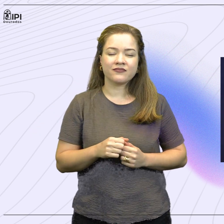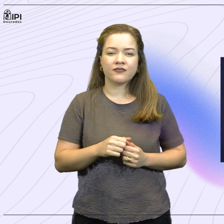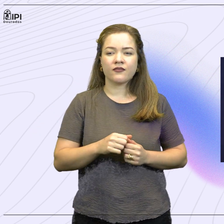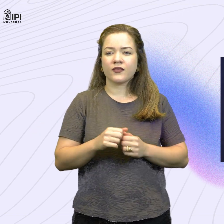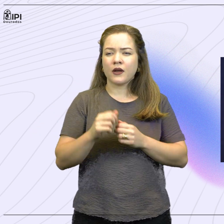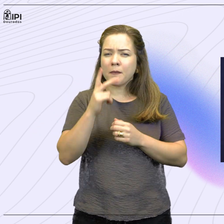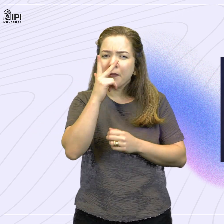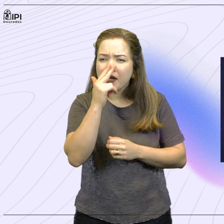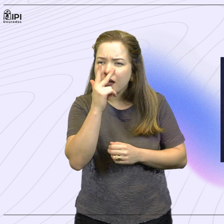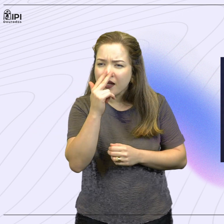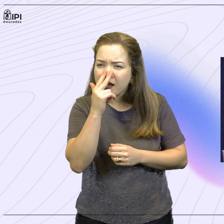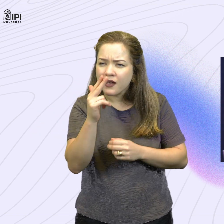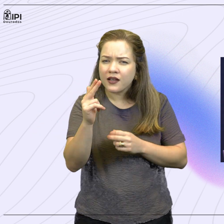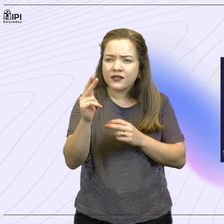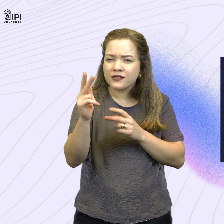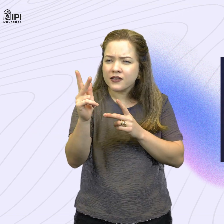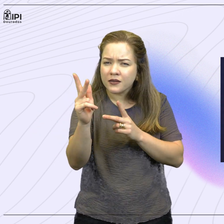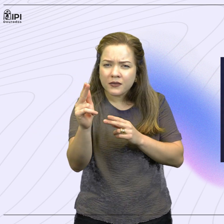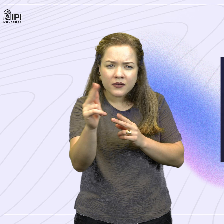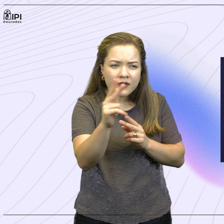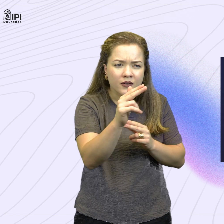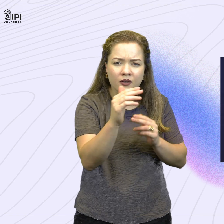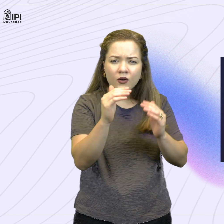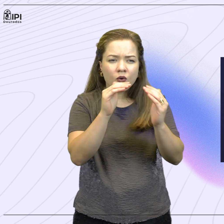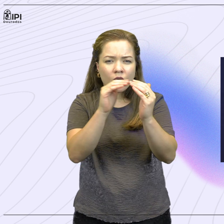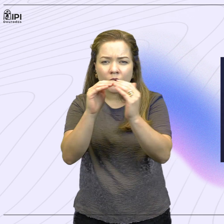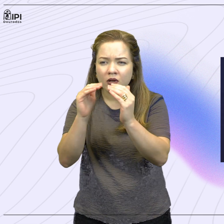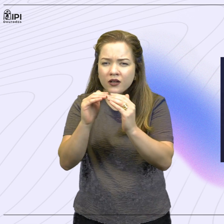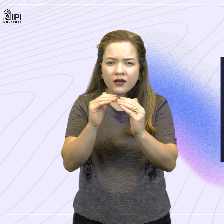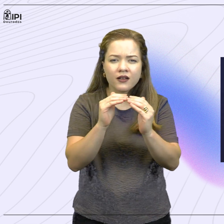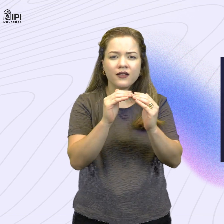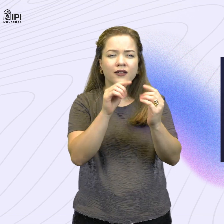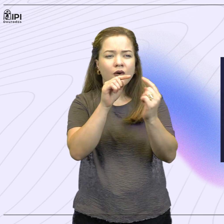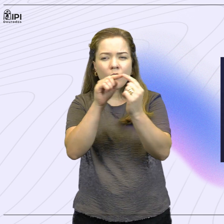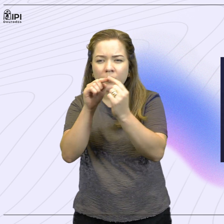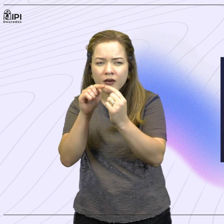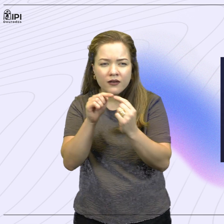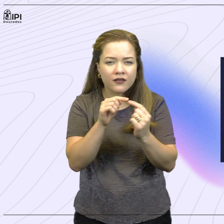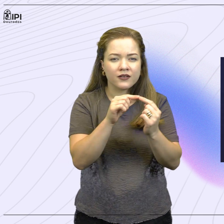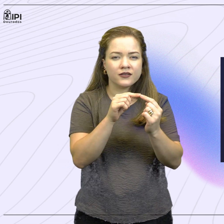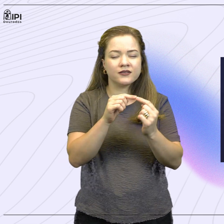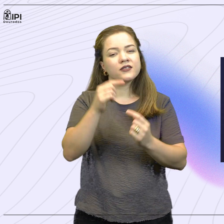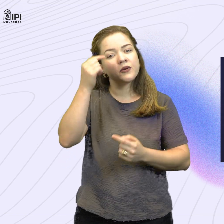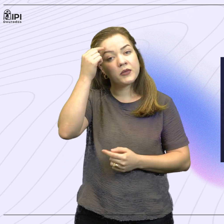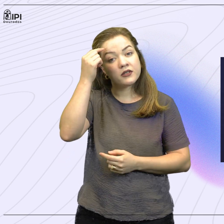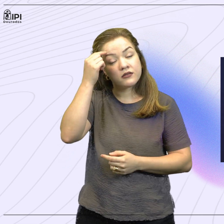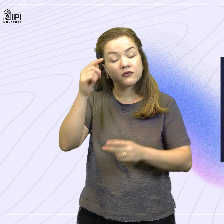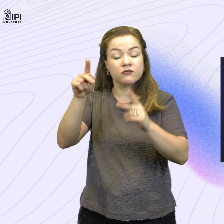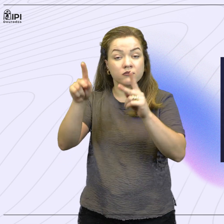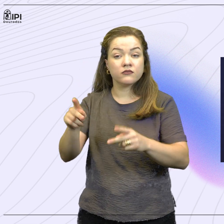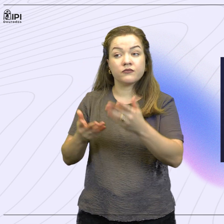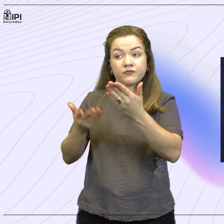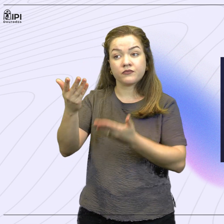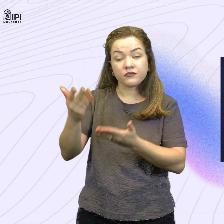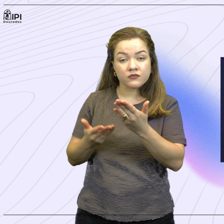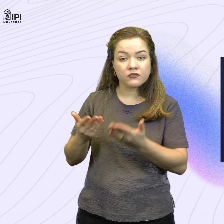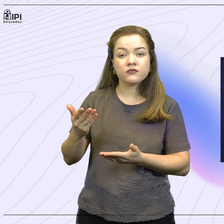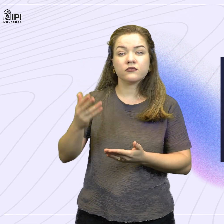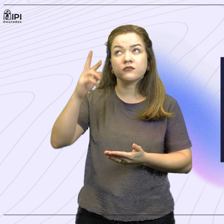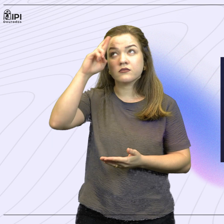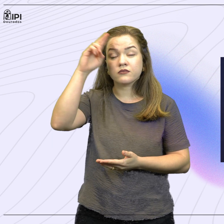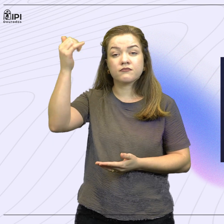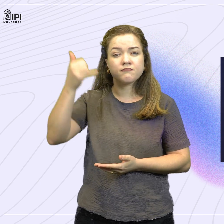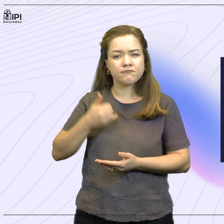parecidas e buscarmos viver dentro disso. Então, um povo servidor, né, pensando nesse texto e pensando naquilo que o Senhor tem falado nos nossos